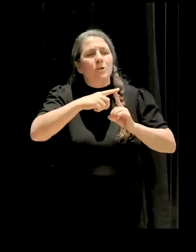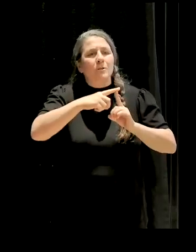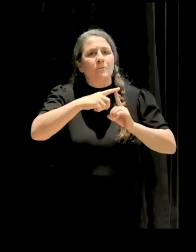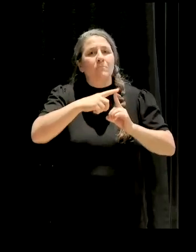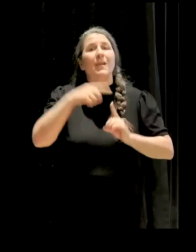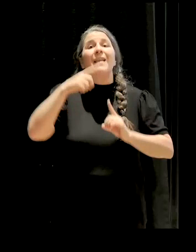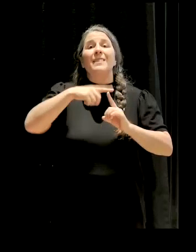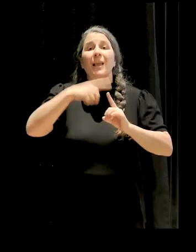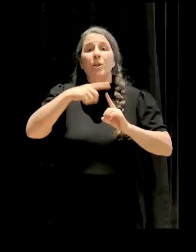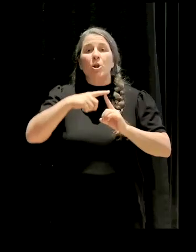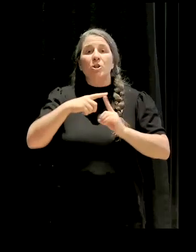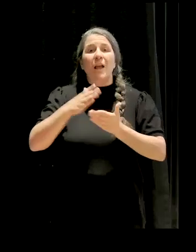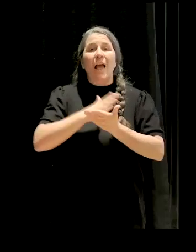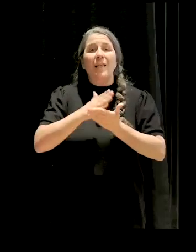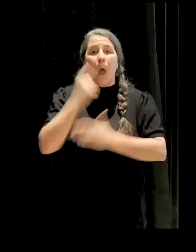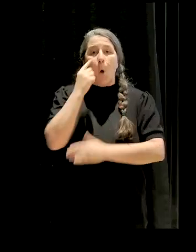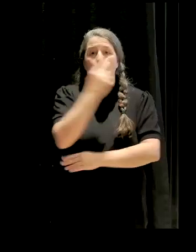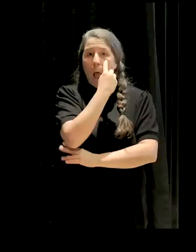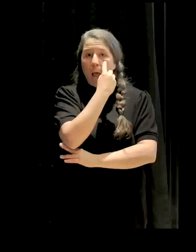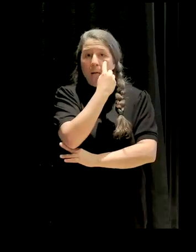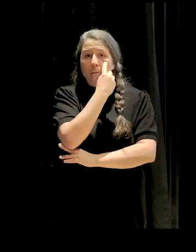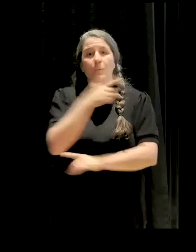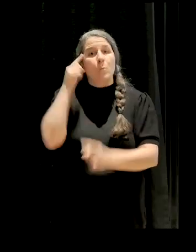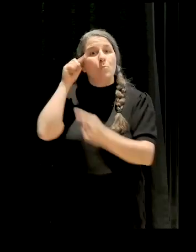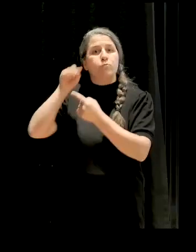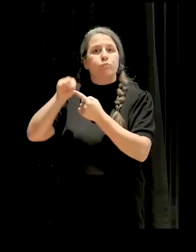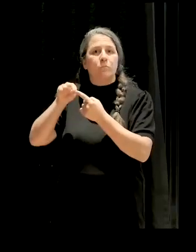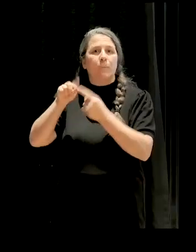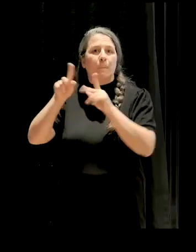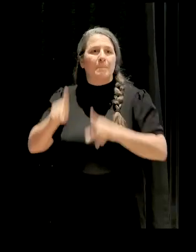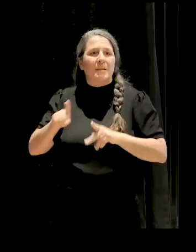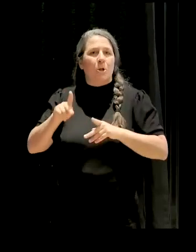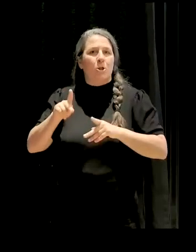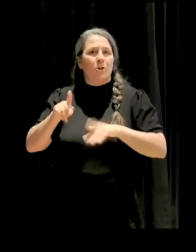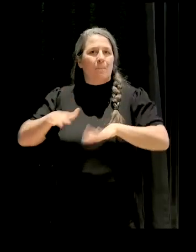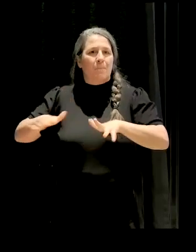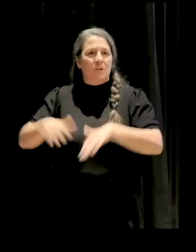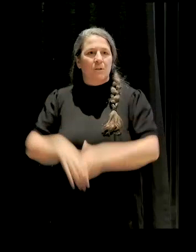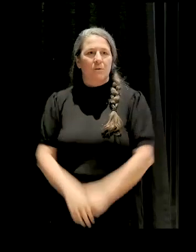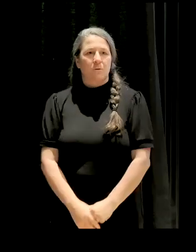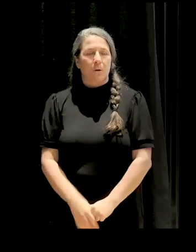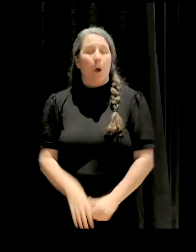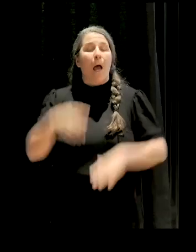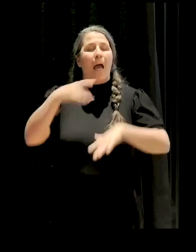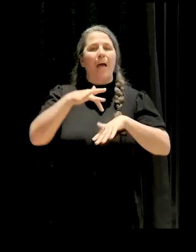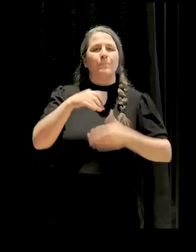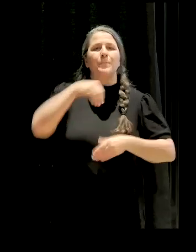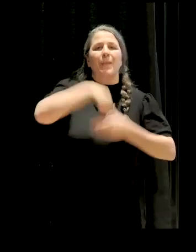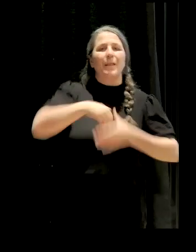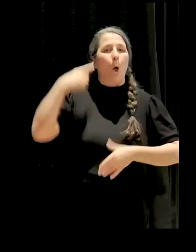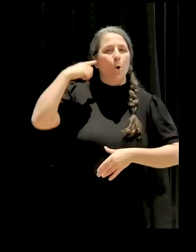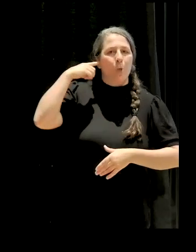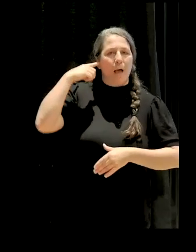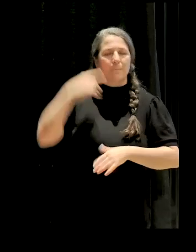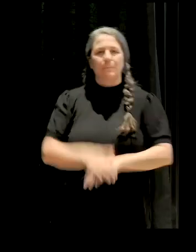les technologies intra-auriculaires, qui sont destinées justement pour les personnes avec la maladie de Parkinson. Notre deuxième objectif, c'était vraiment de